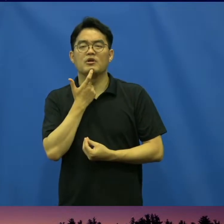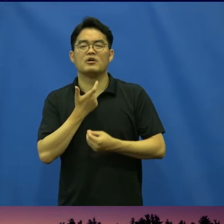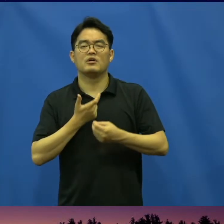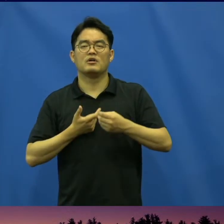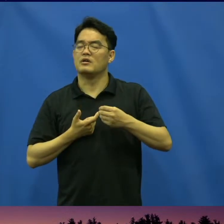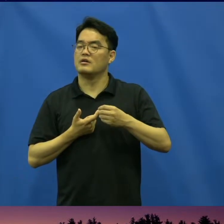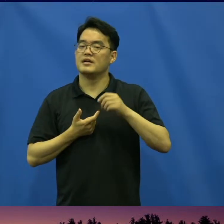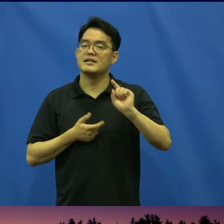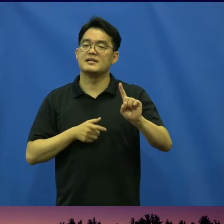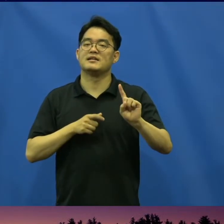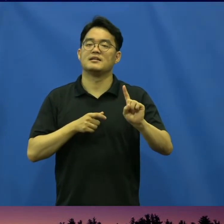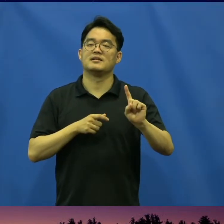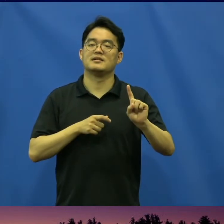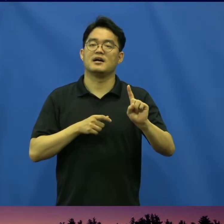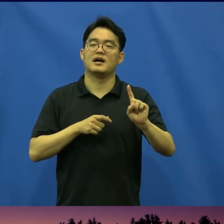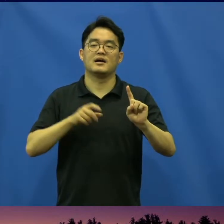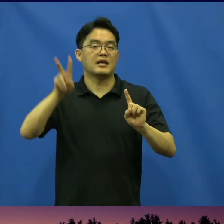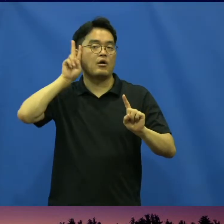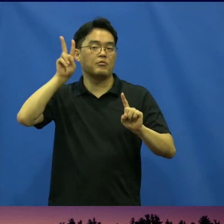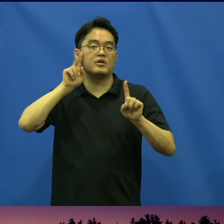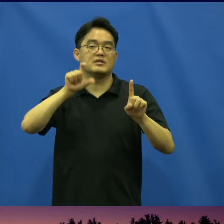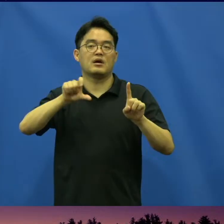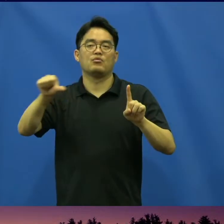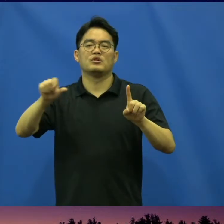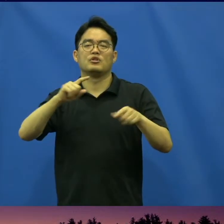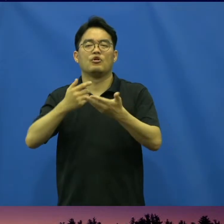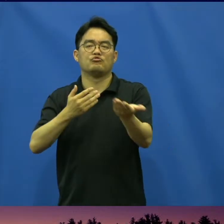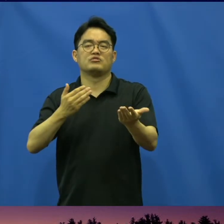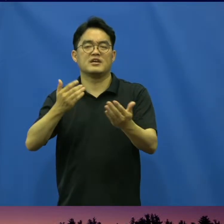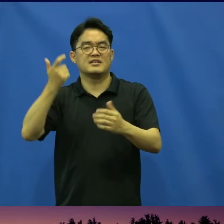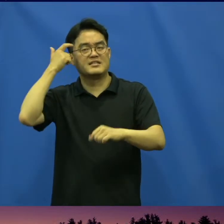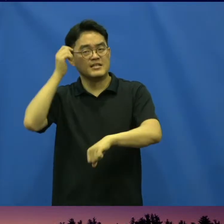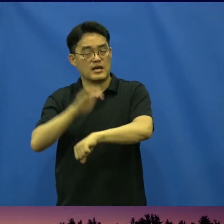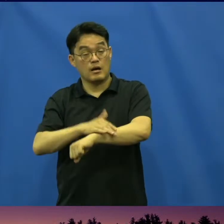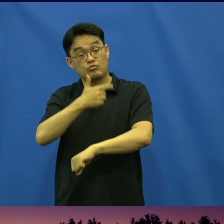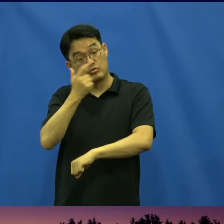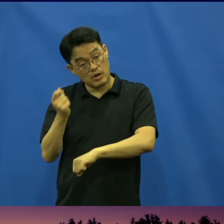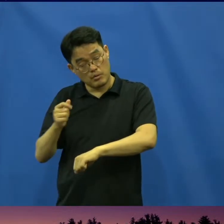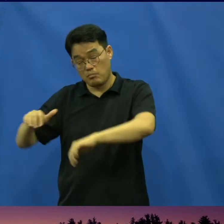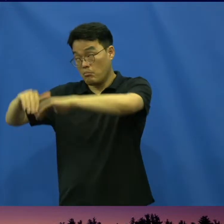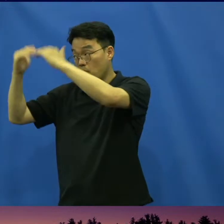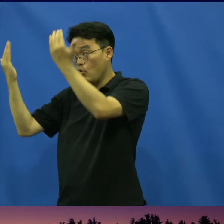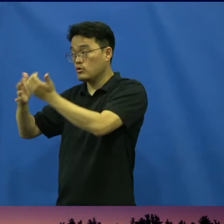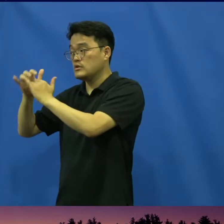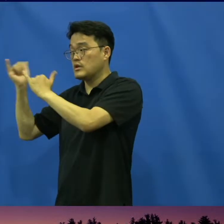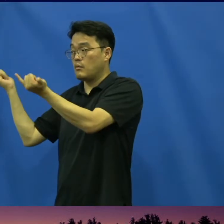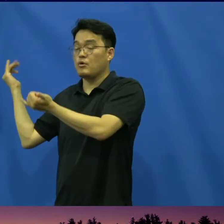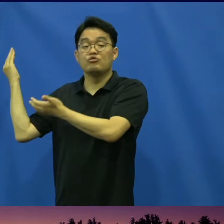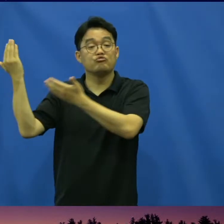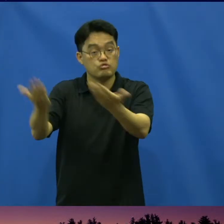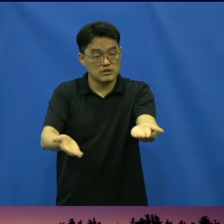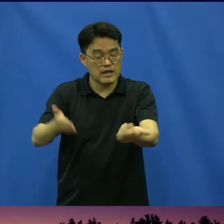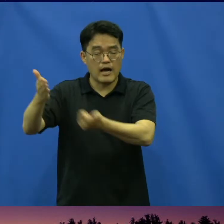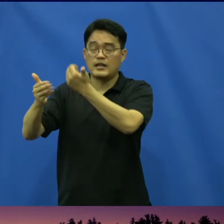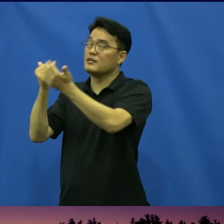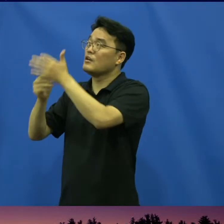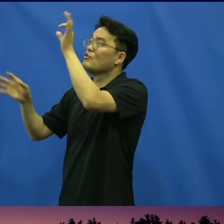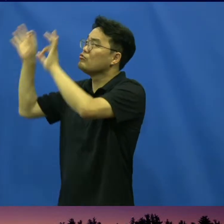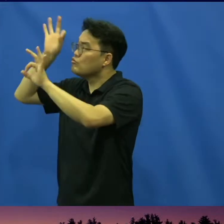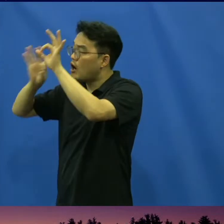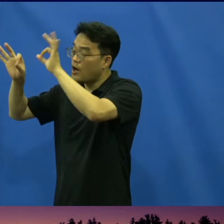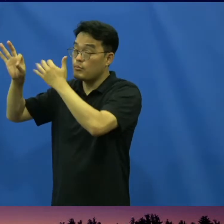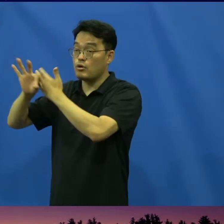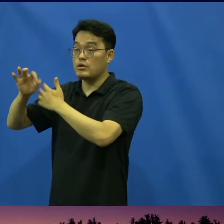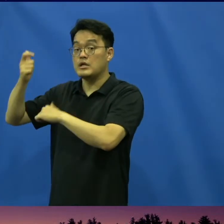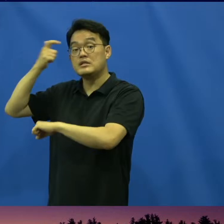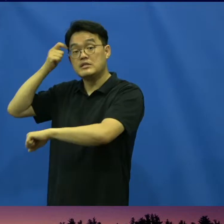모든 사람에게 후히 주시고 꾸짖지 아니하시는 하나님께 구하라. 그리하면 주시리라 그랬어요. 지혜를